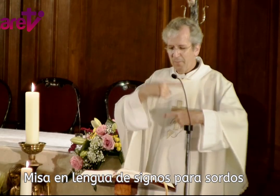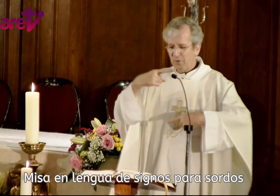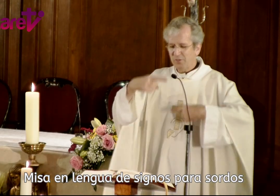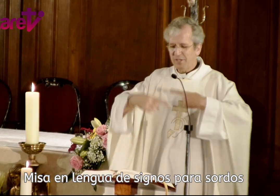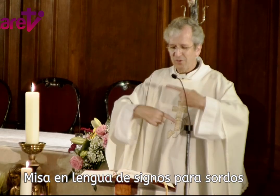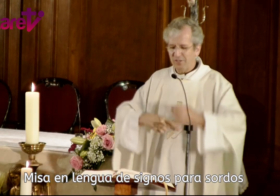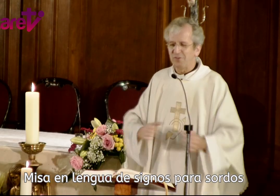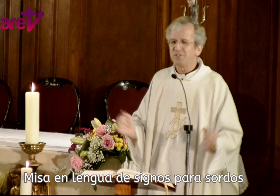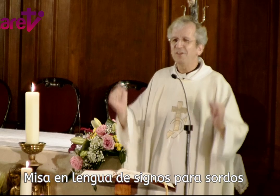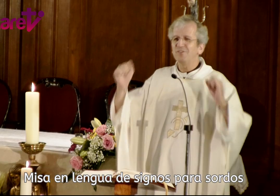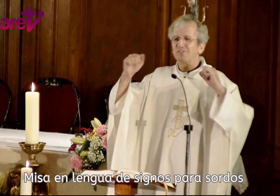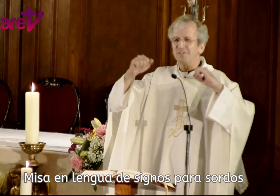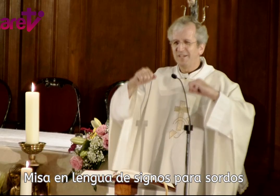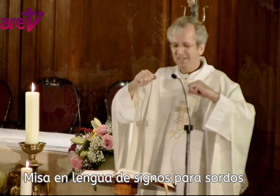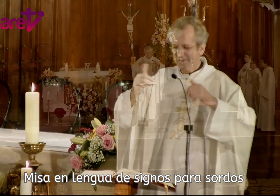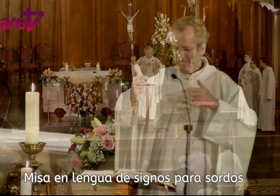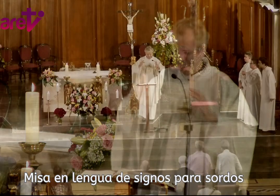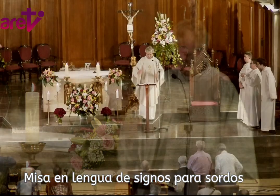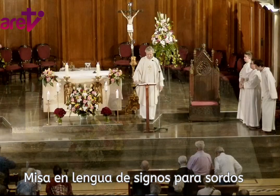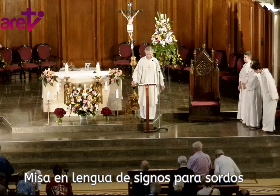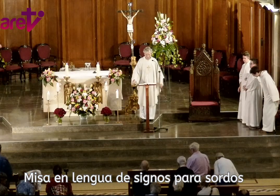los siglos de los siglos. Amén.